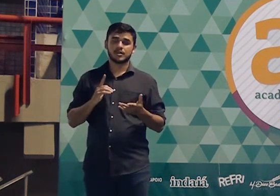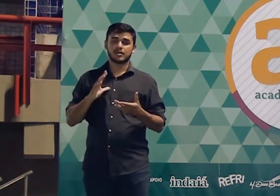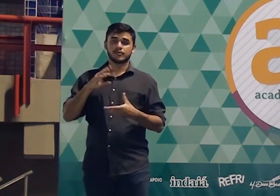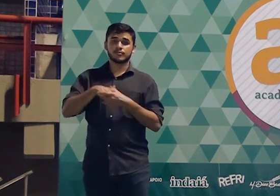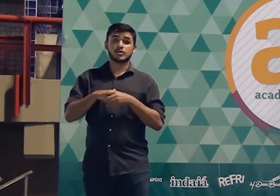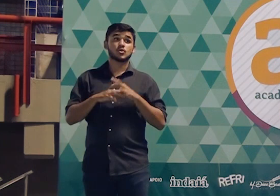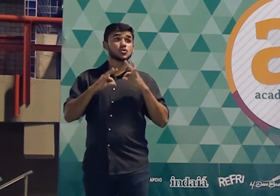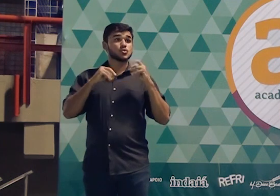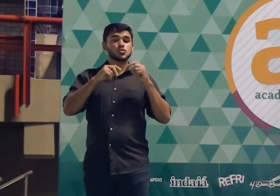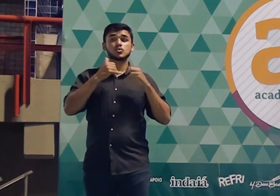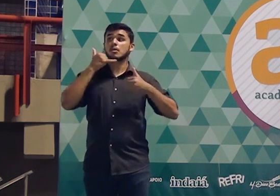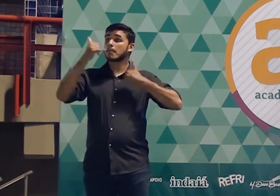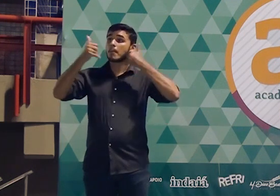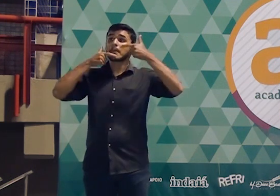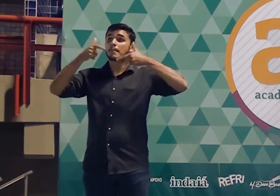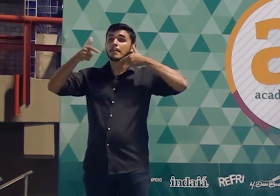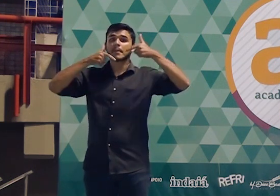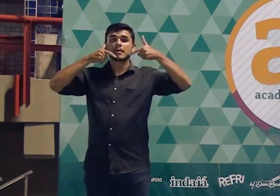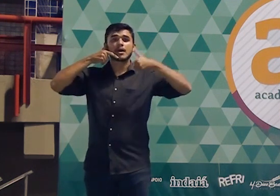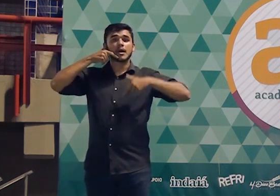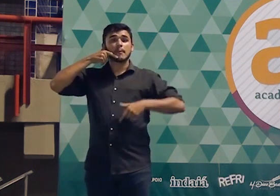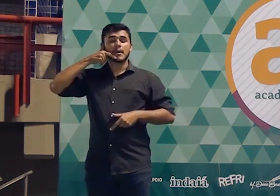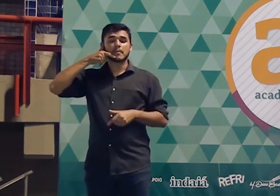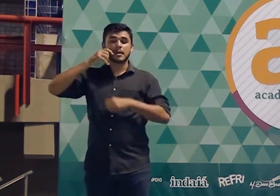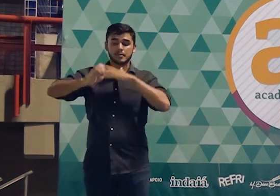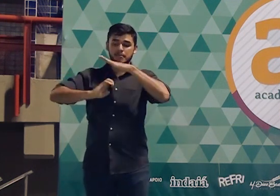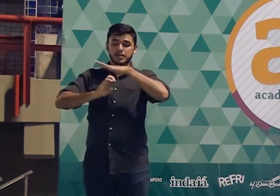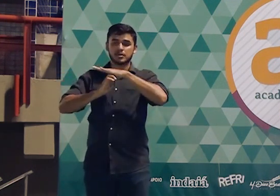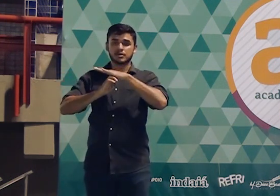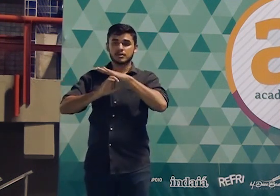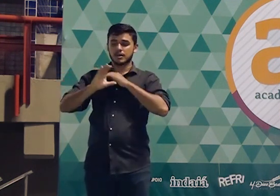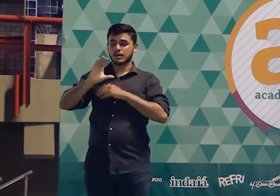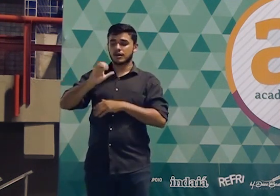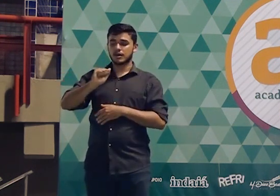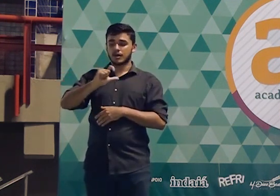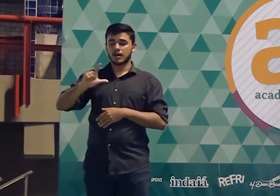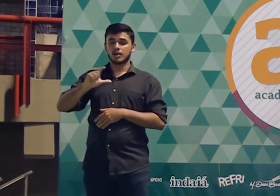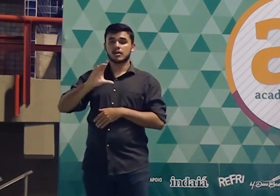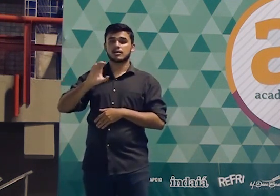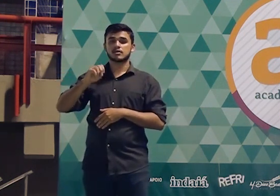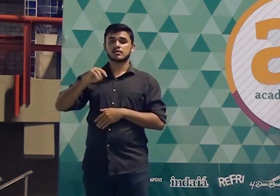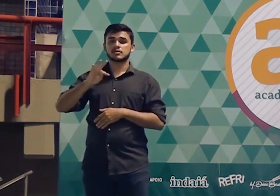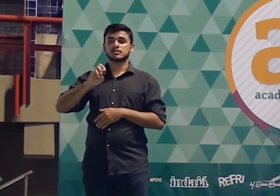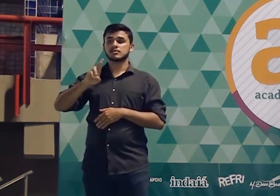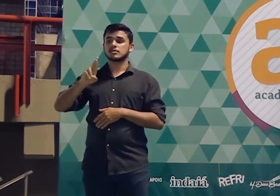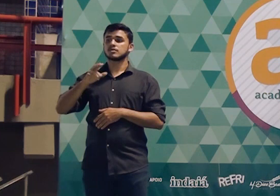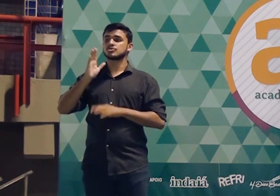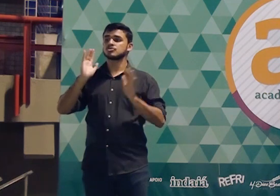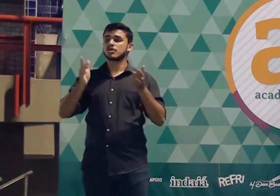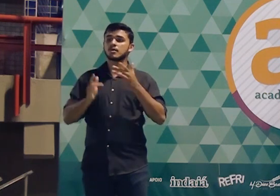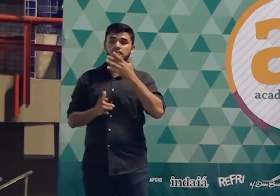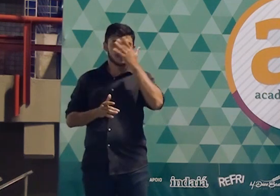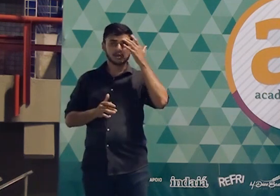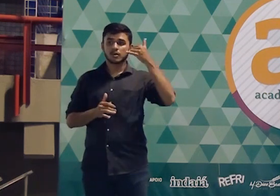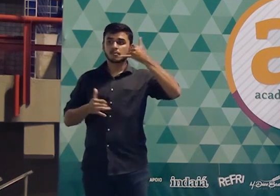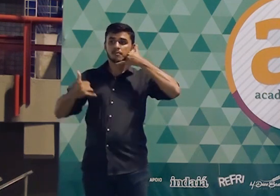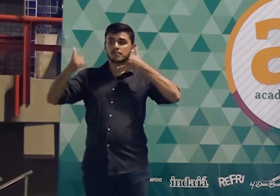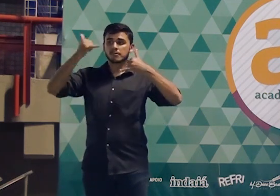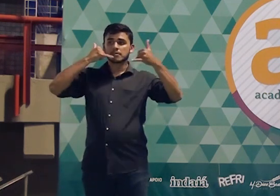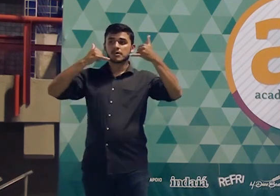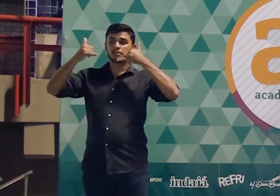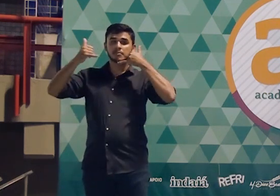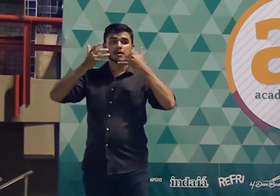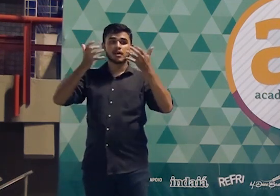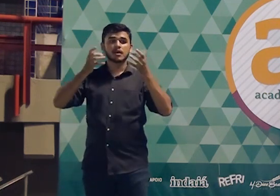mundo inteiro. Você acha que call center vende pouco? Quem aqui já recebeu o telefonema de alguma empresa querendo vender